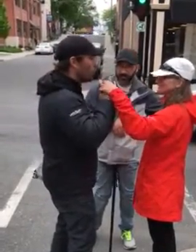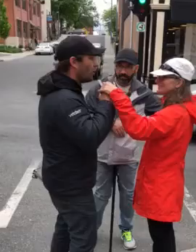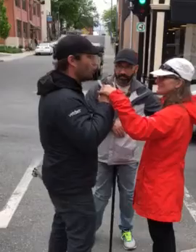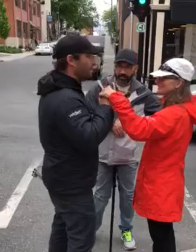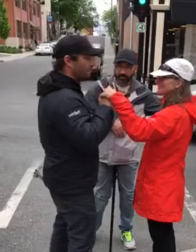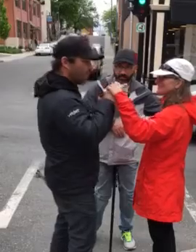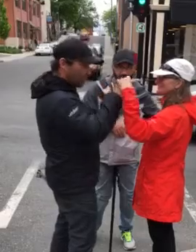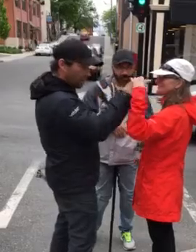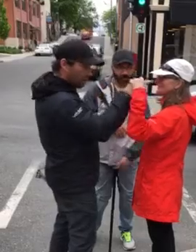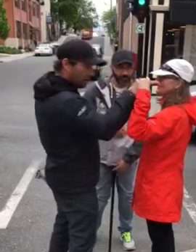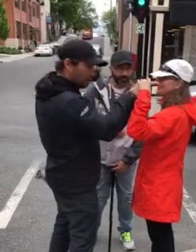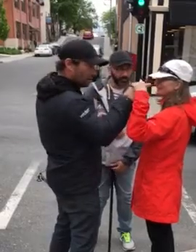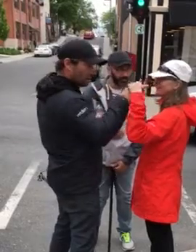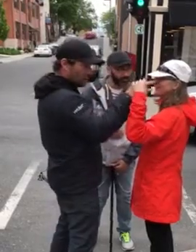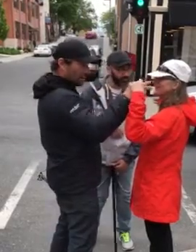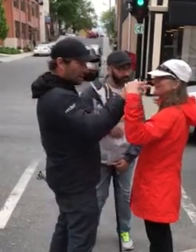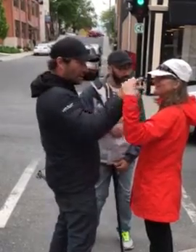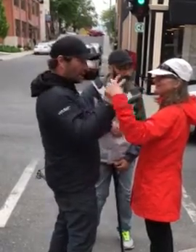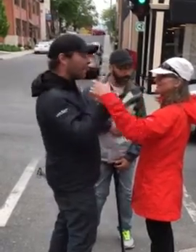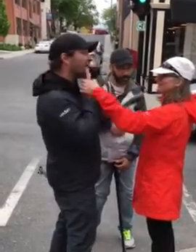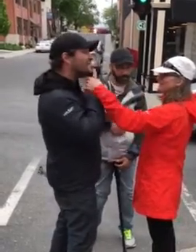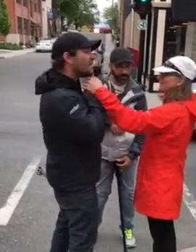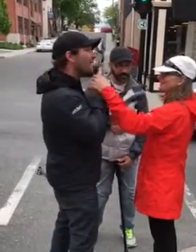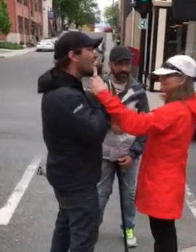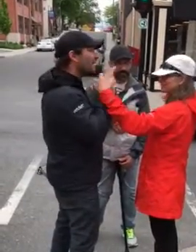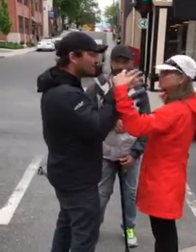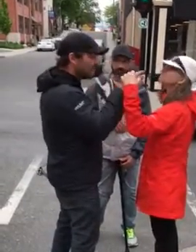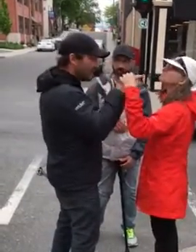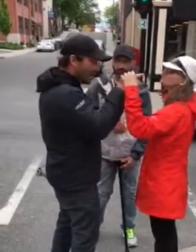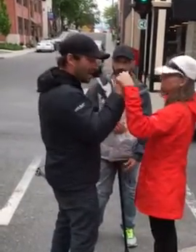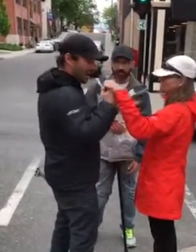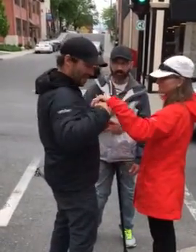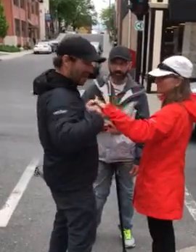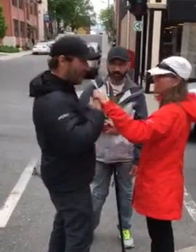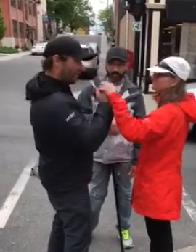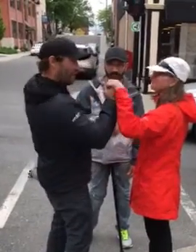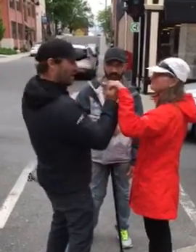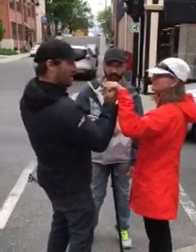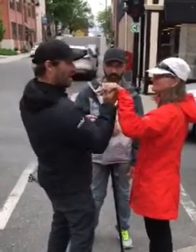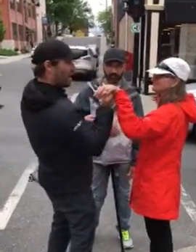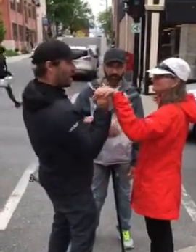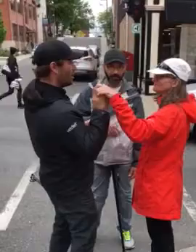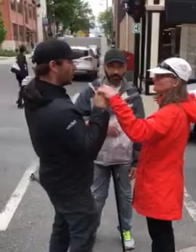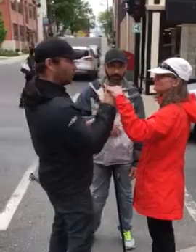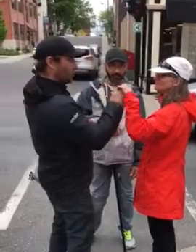Non. Là, restaurant. Elle appelle. Toi.